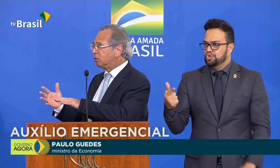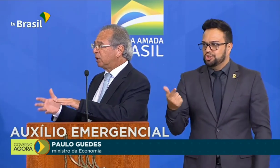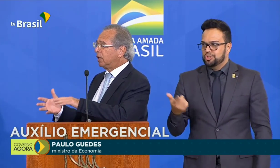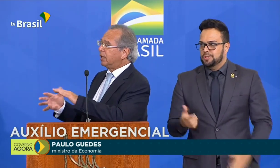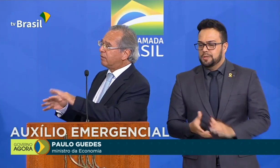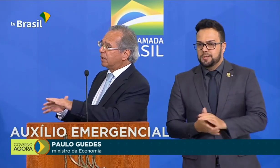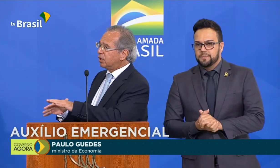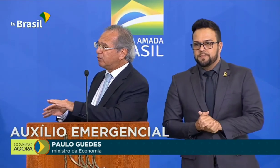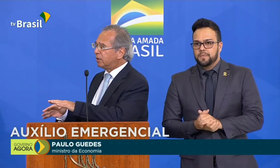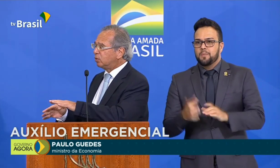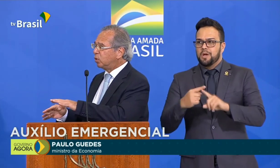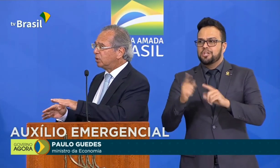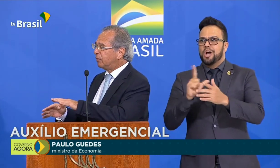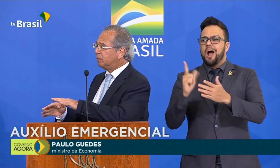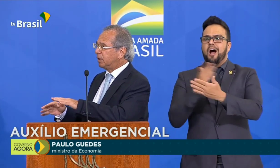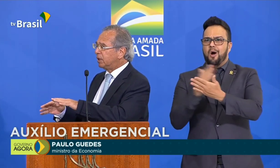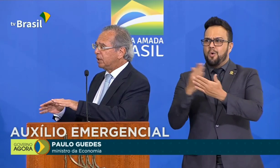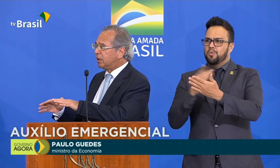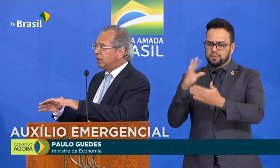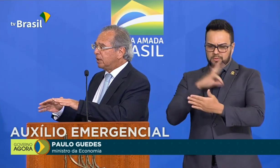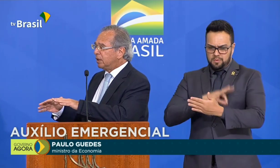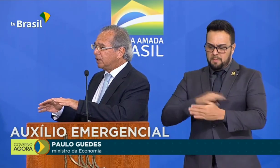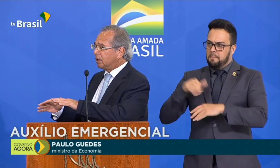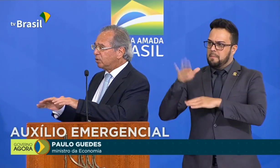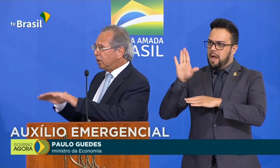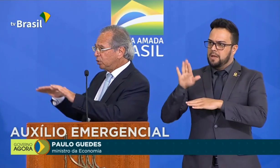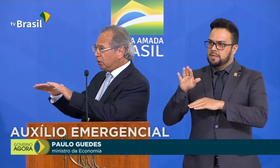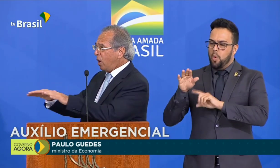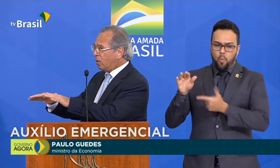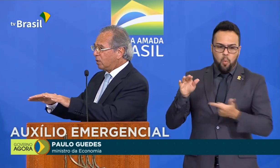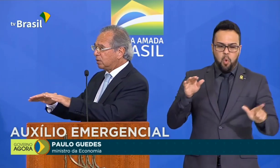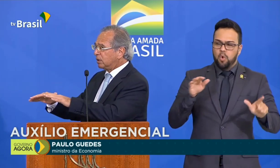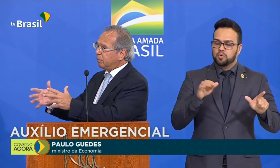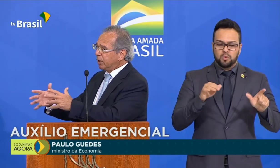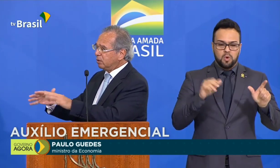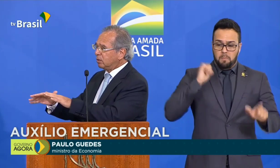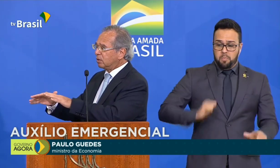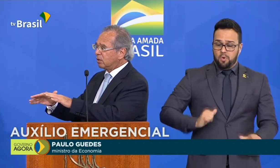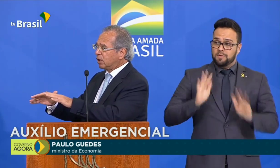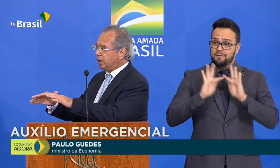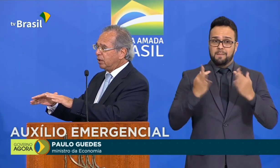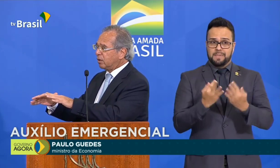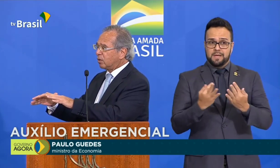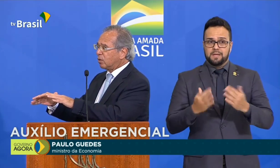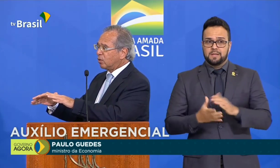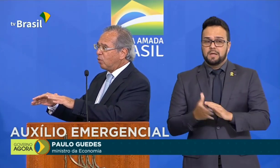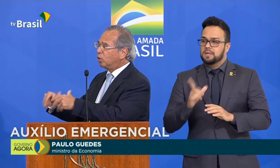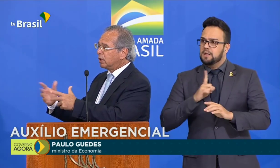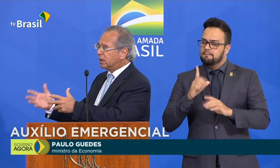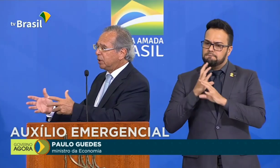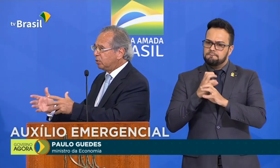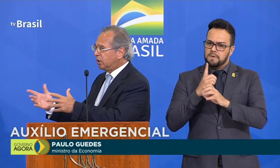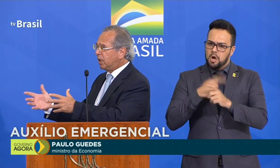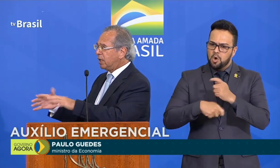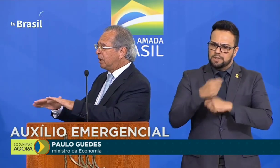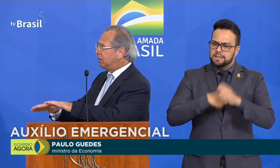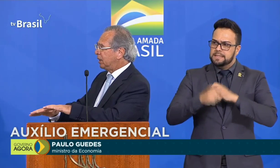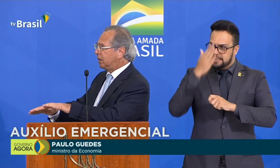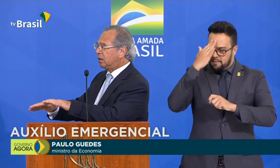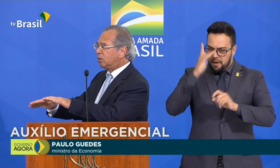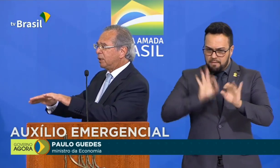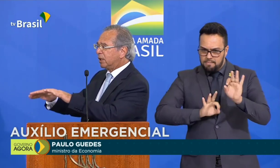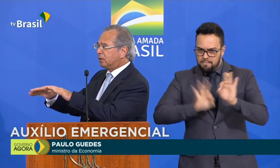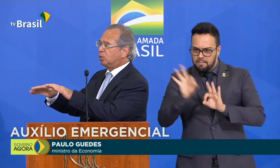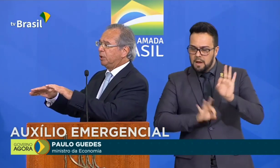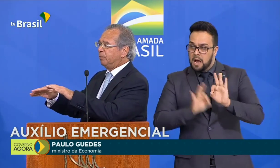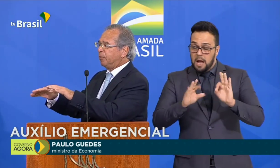o emprego do que ganhava quem tivesse no Bolsa Família. Então, demos igual, sabendo que, com muita sabedoria, a Câmara